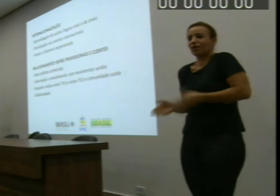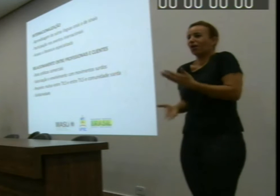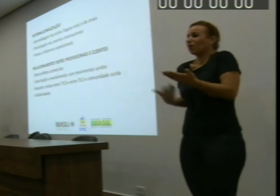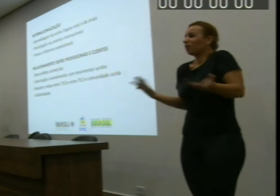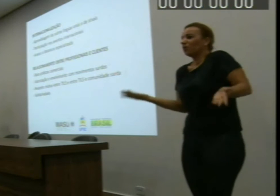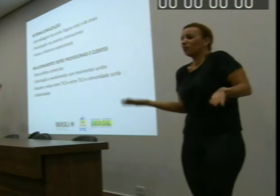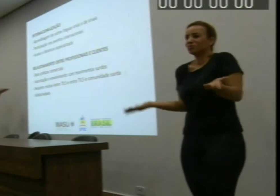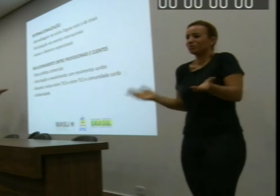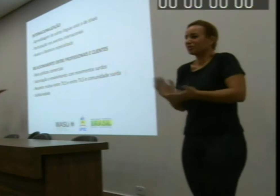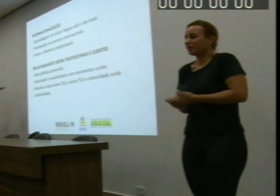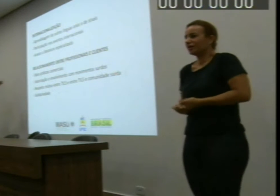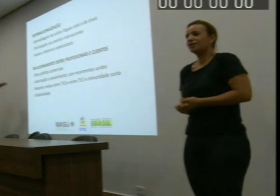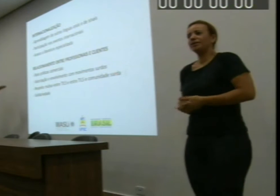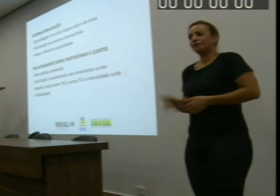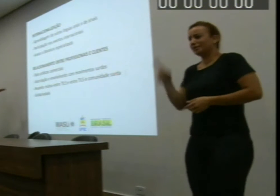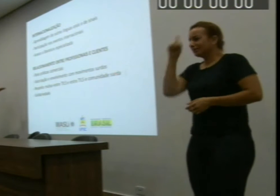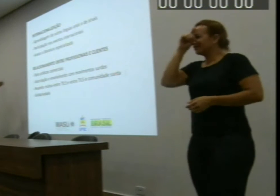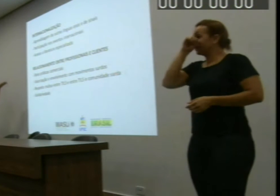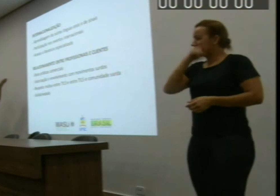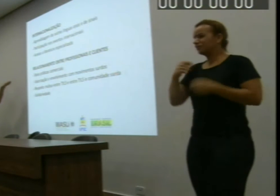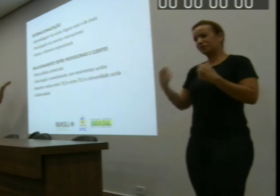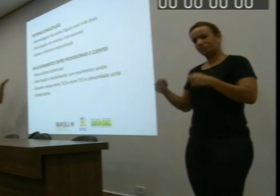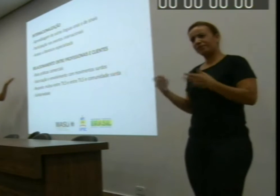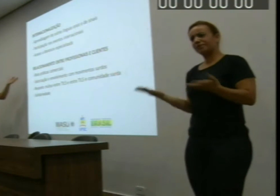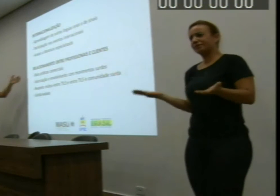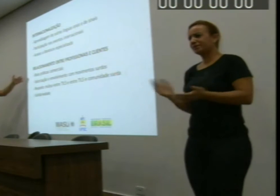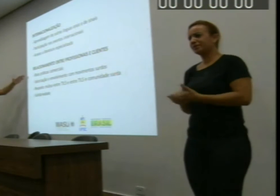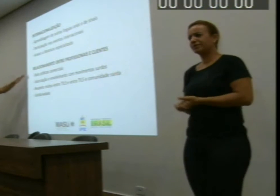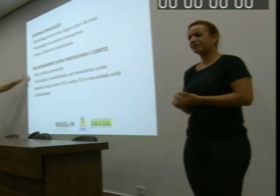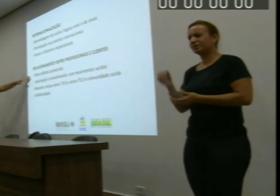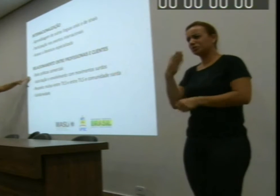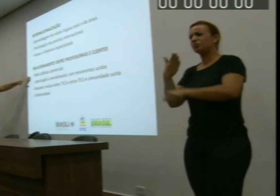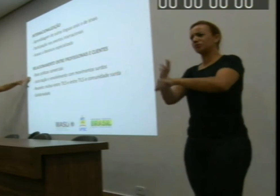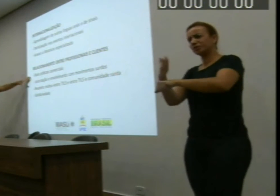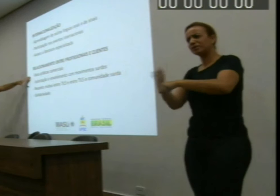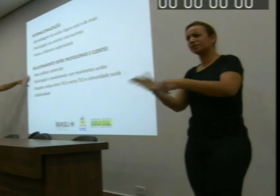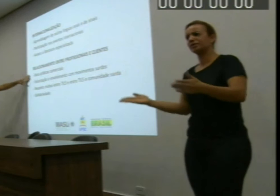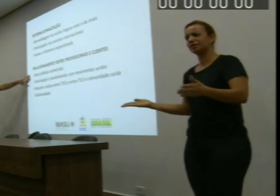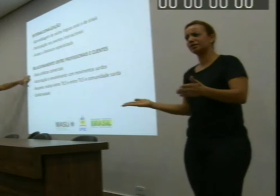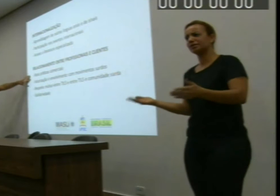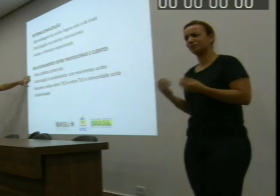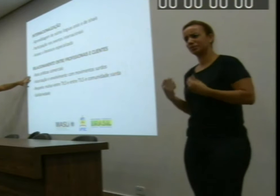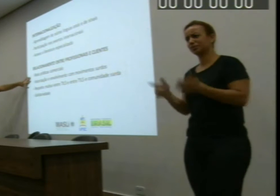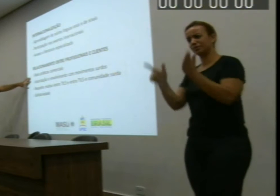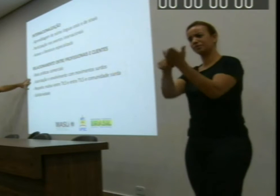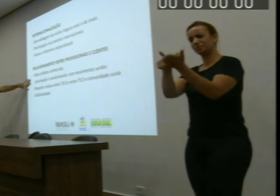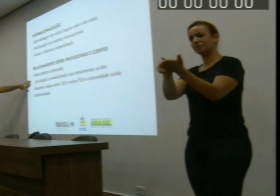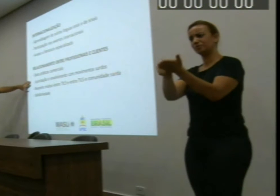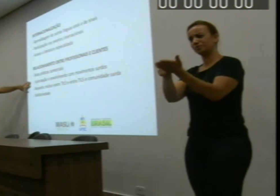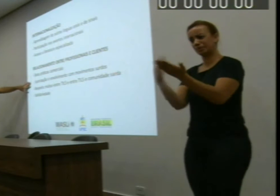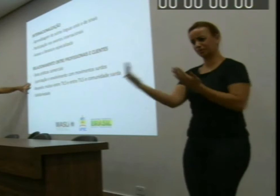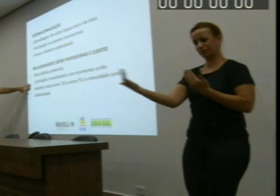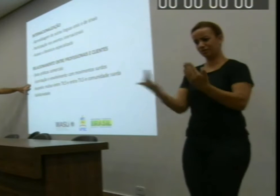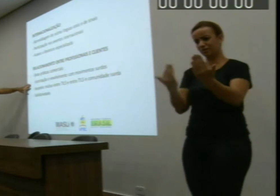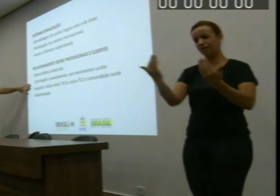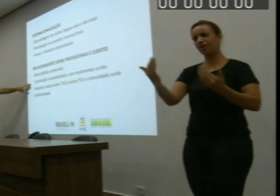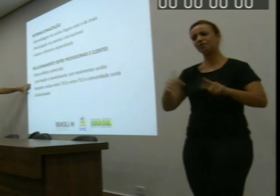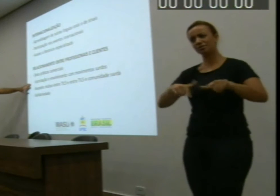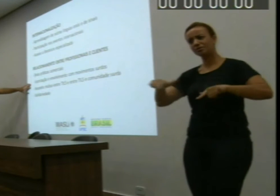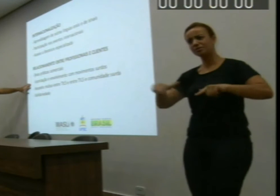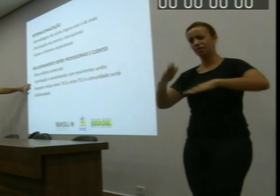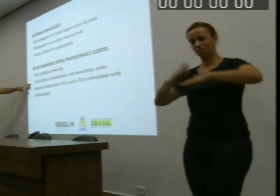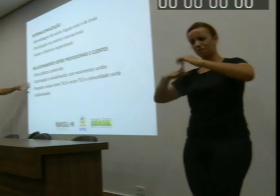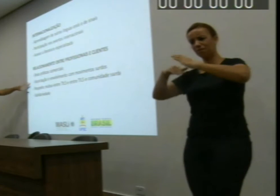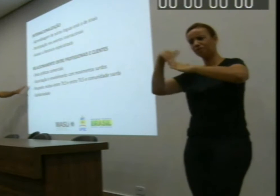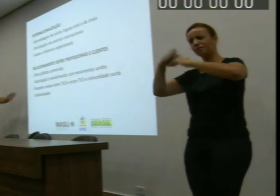entendeu então a a a gente precisa implementar boas práticas comerciais nas nossas relações profissionais entre profissionais e